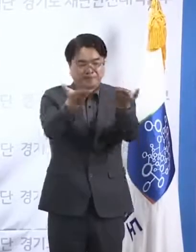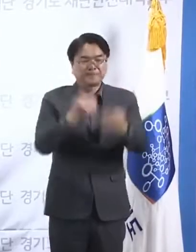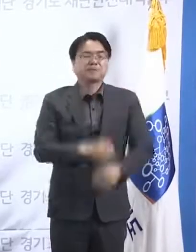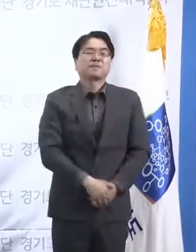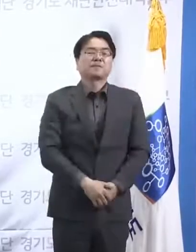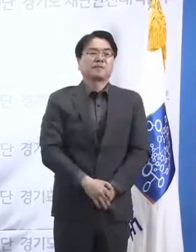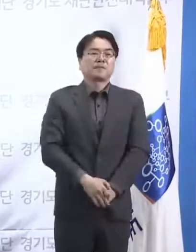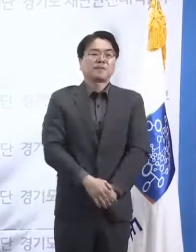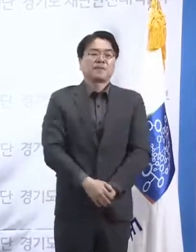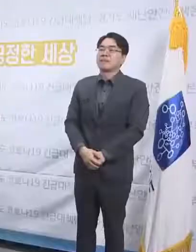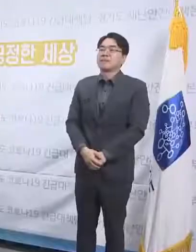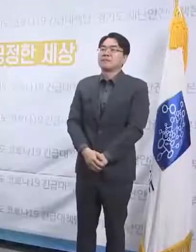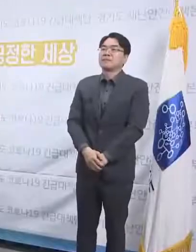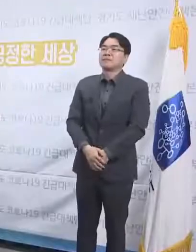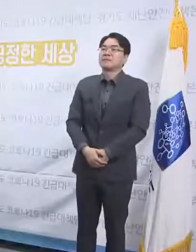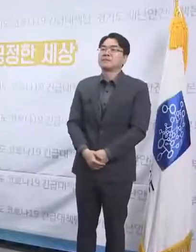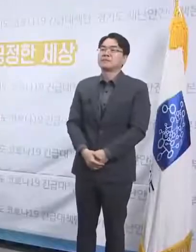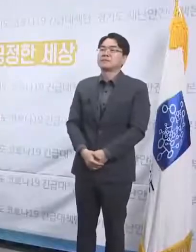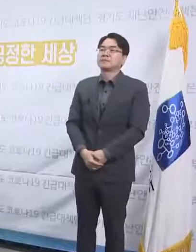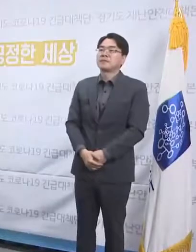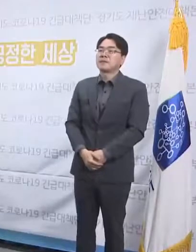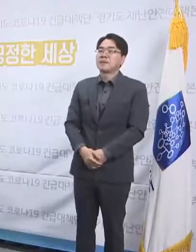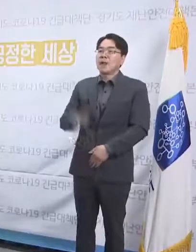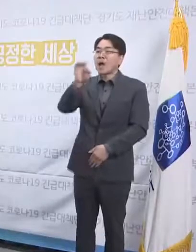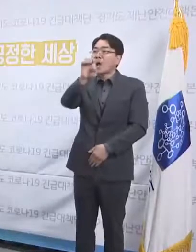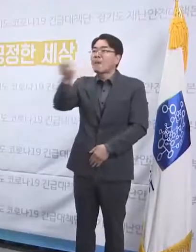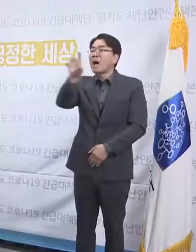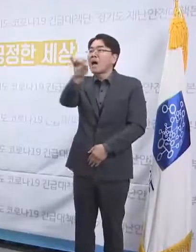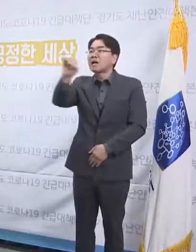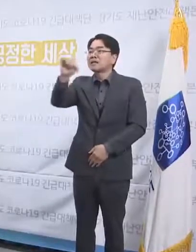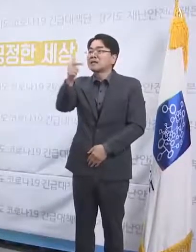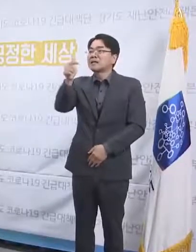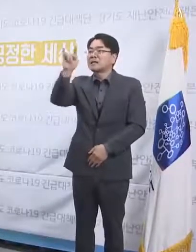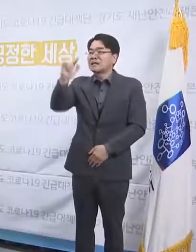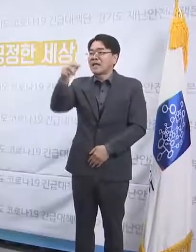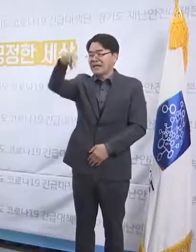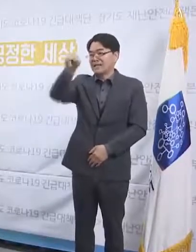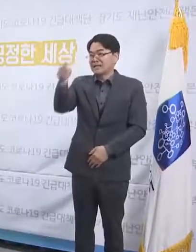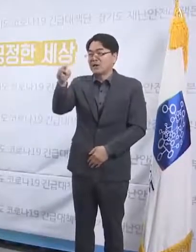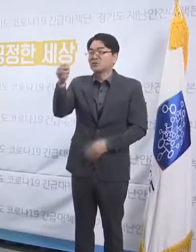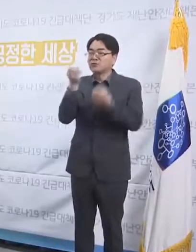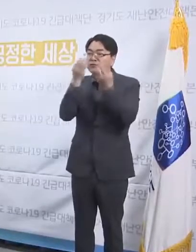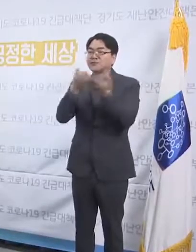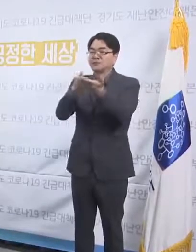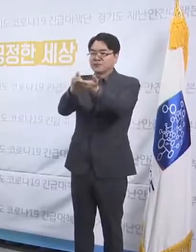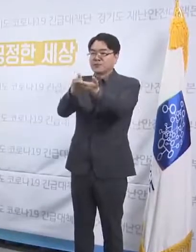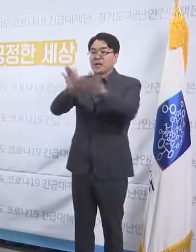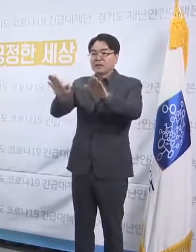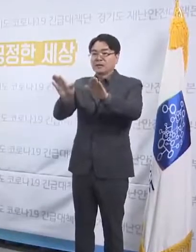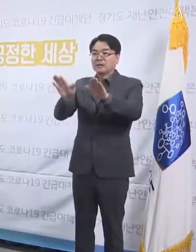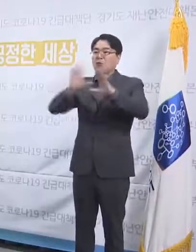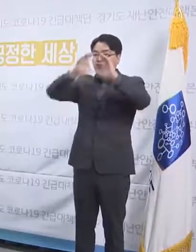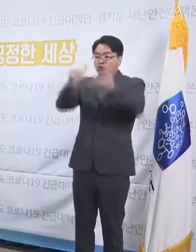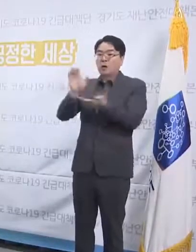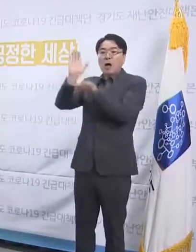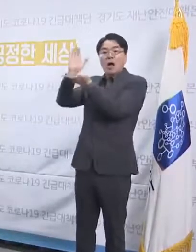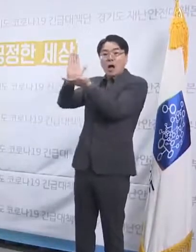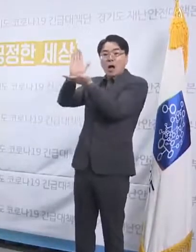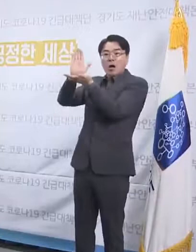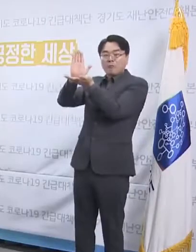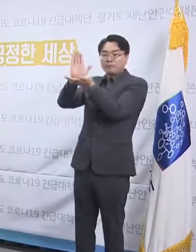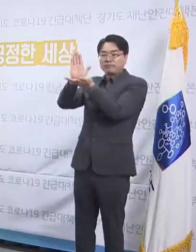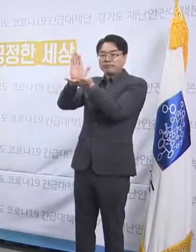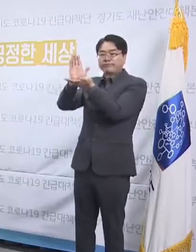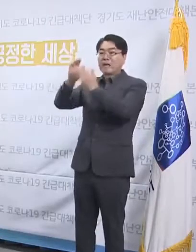네, 계속해서 다음 질문 이어가겠습니다. 파이낸셜 뉴스 장청식 기자입니다. 현재 질본 등에서 파악한 출입자 명단